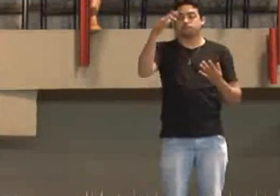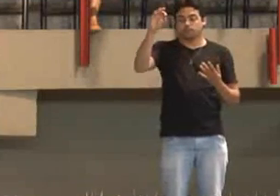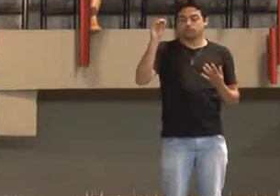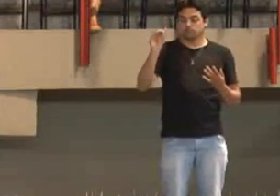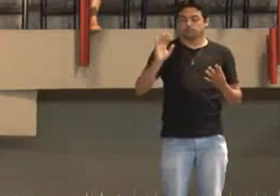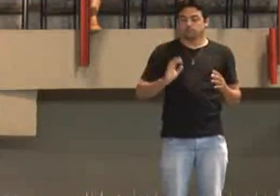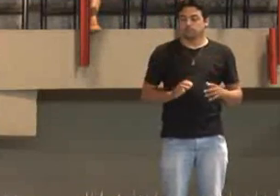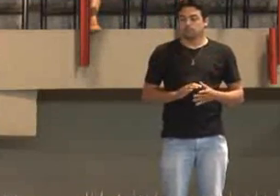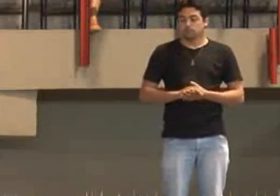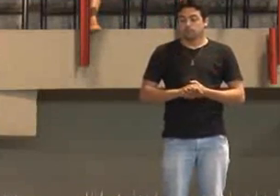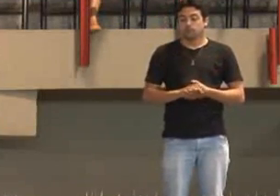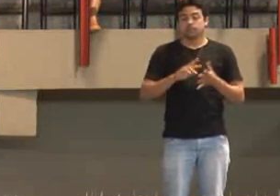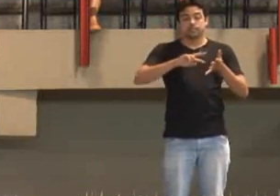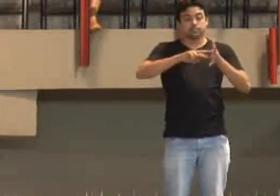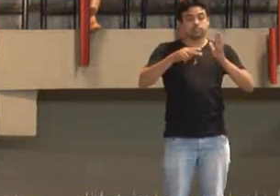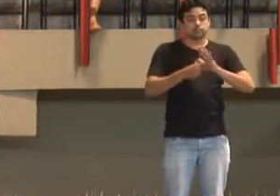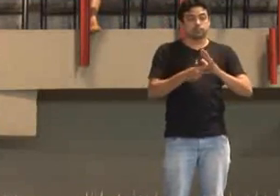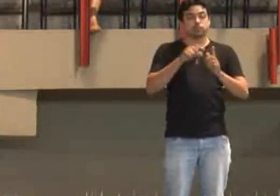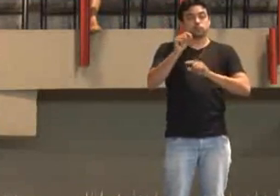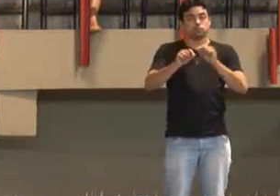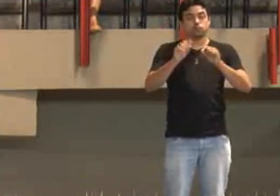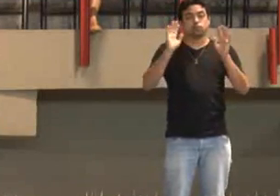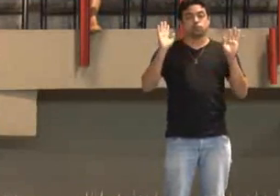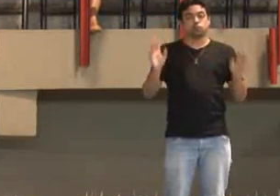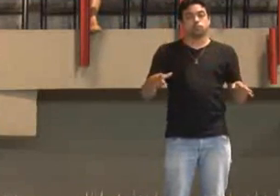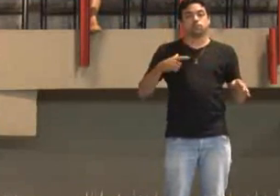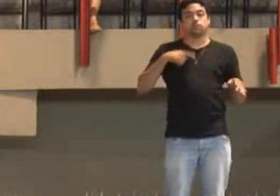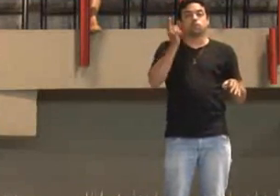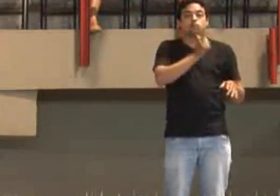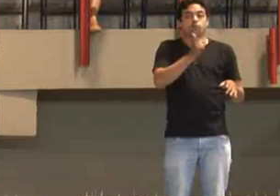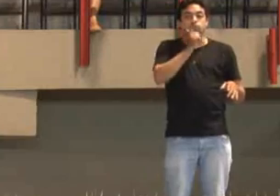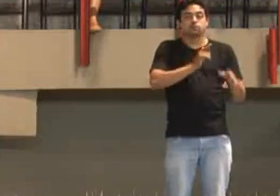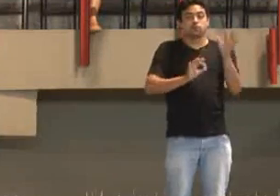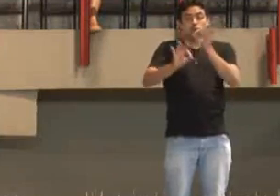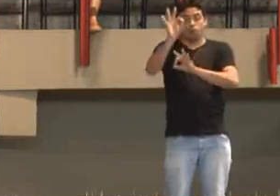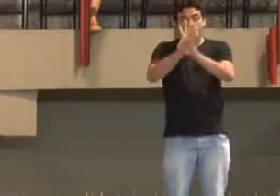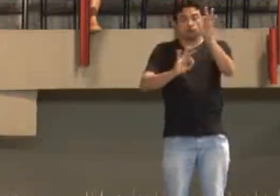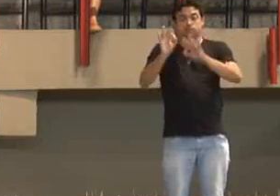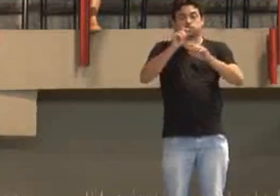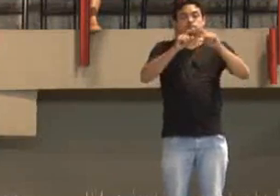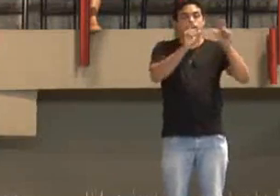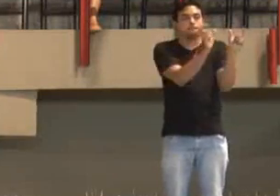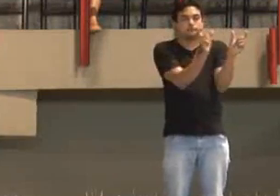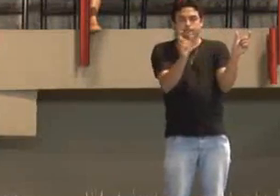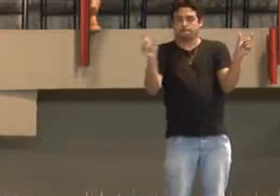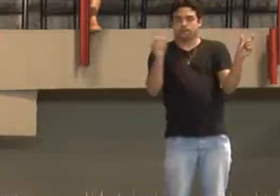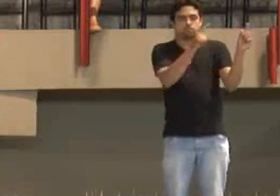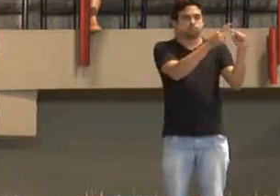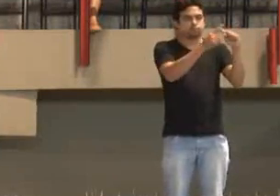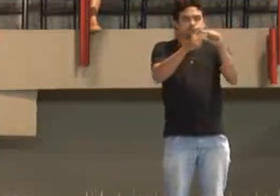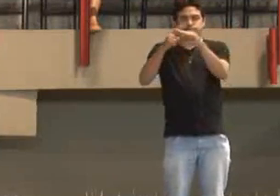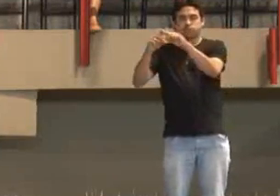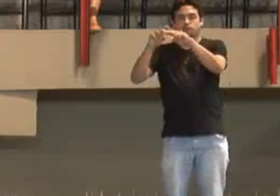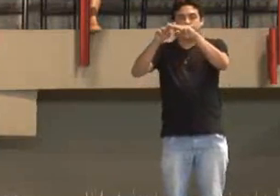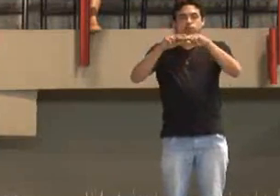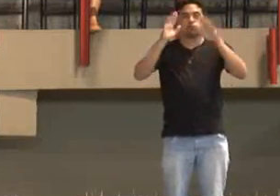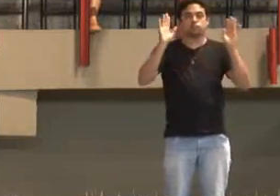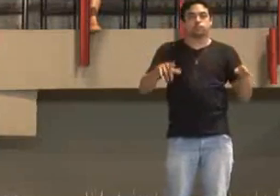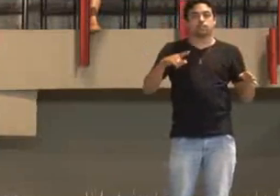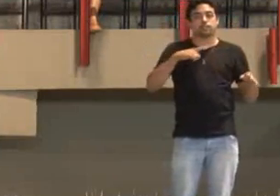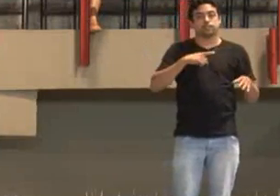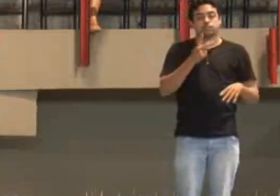10 também. Então significa dizer que eu já consegui montar o meu problema. O meu problema consiste exatamente em